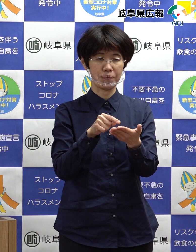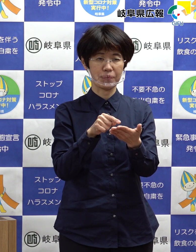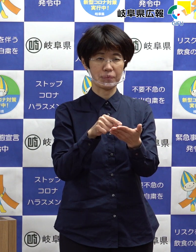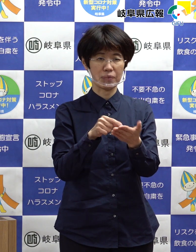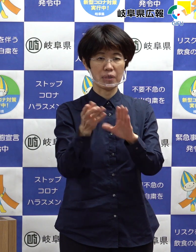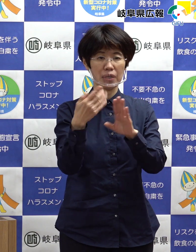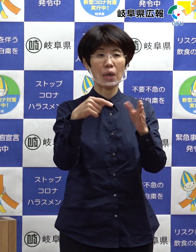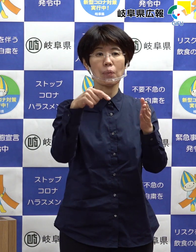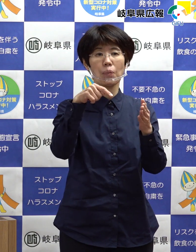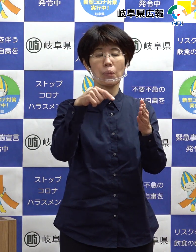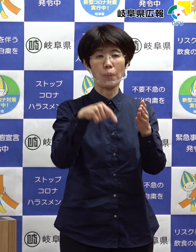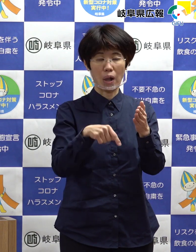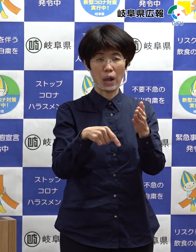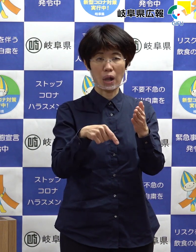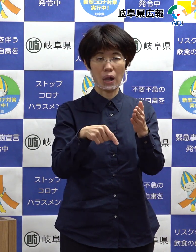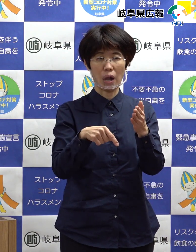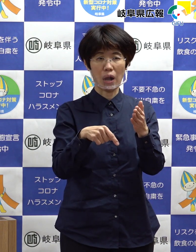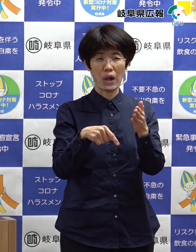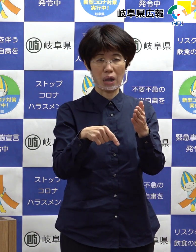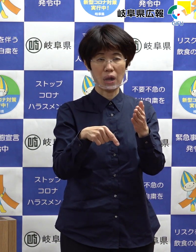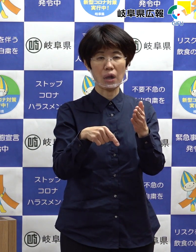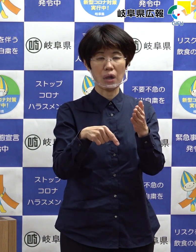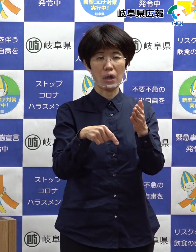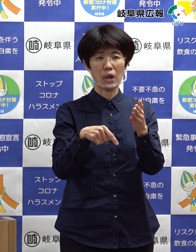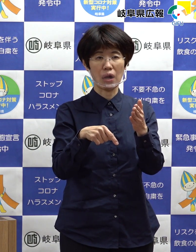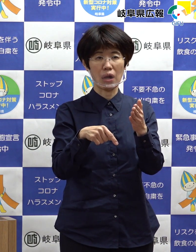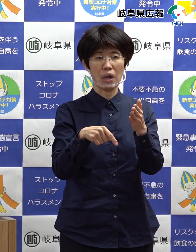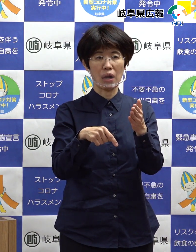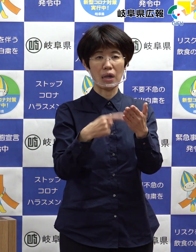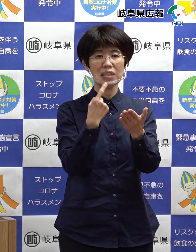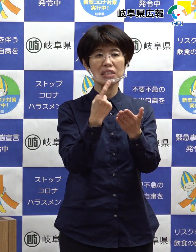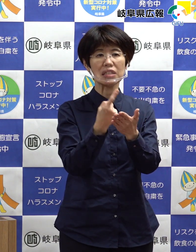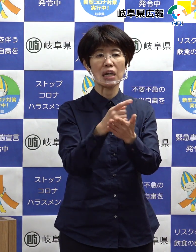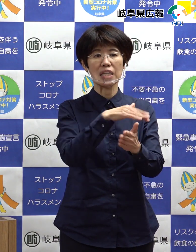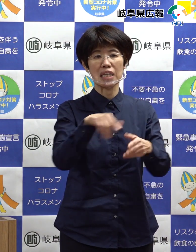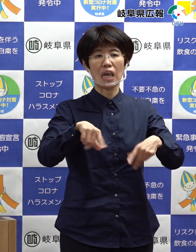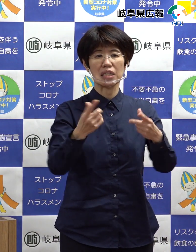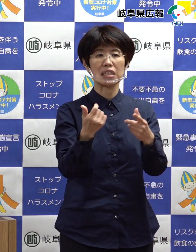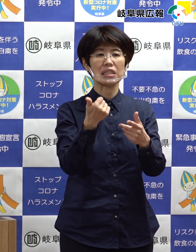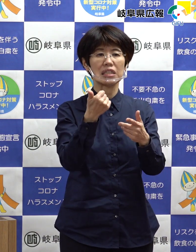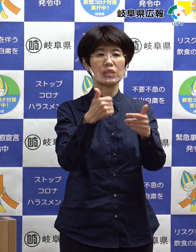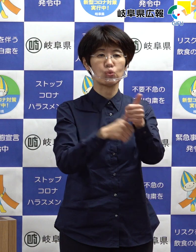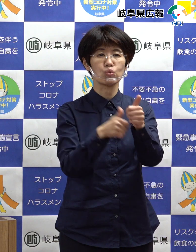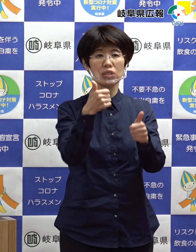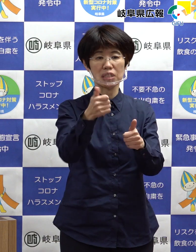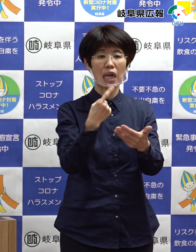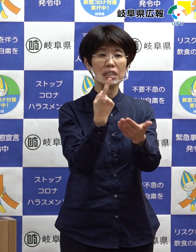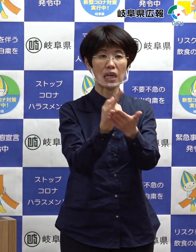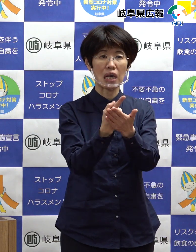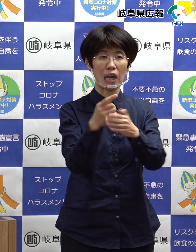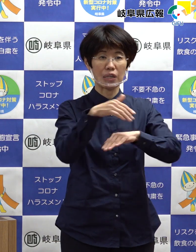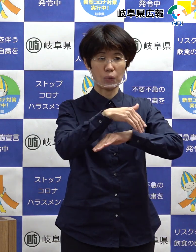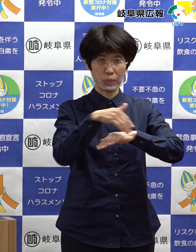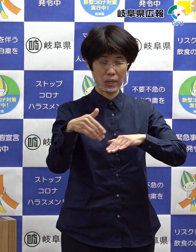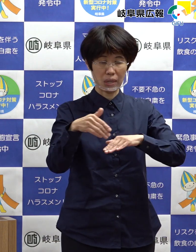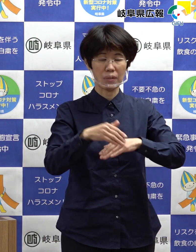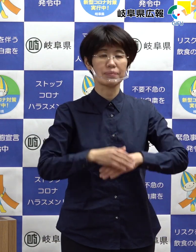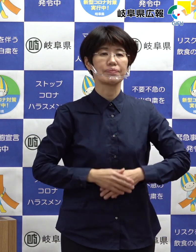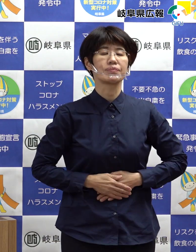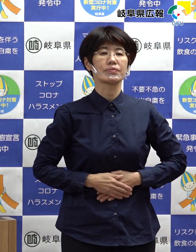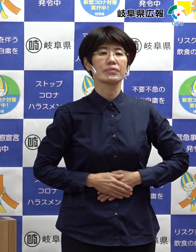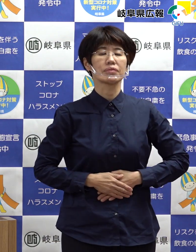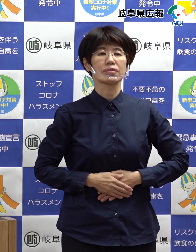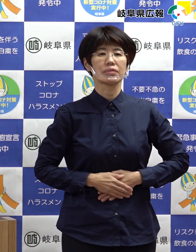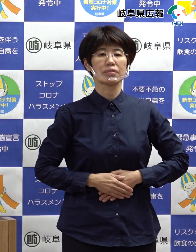まあ、本県の場合は平木副知事が、まあ、これに参加するということになります。それから、まあ、